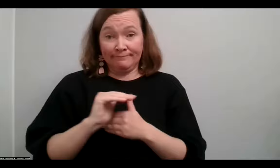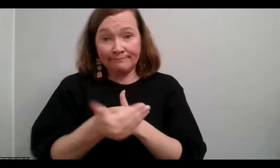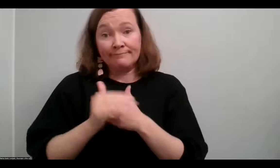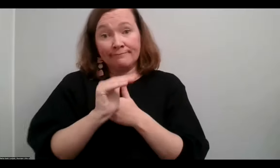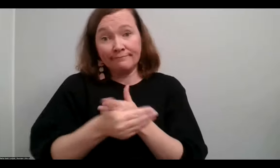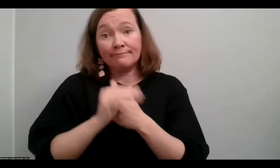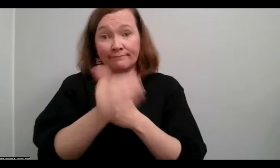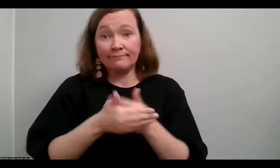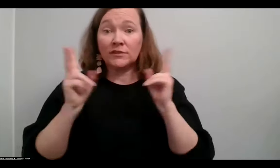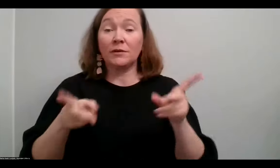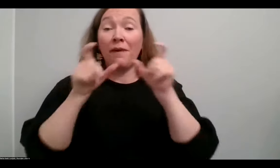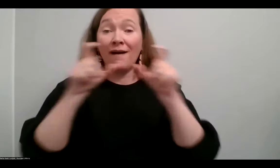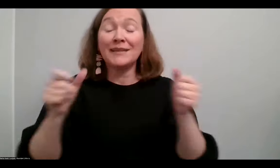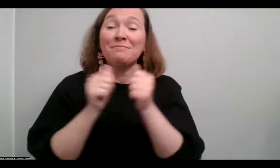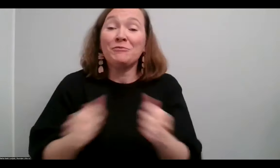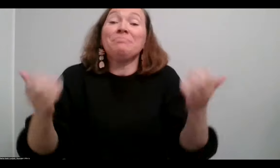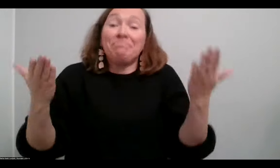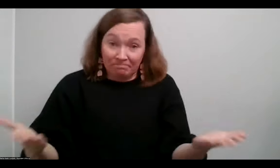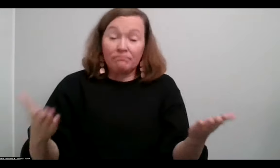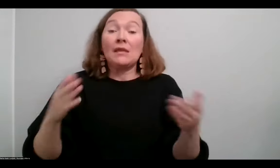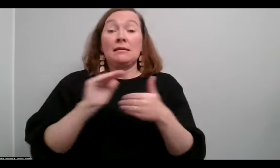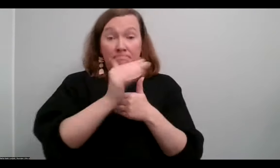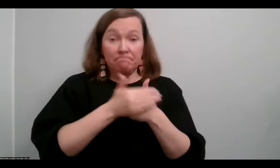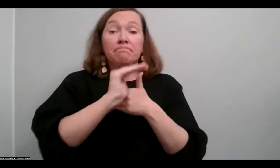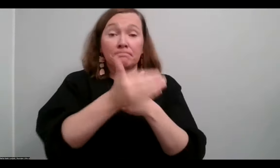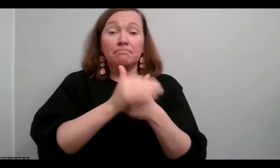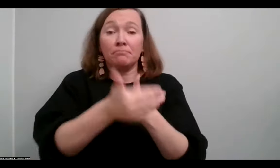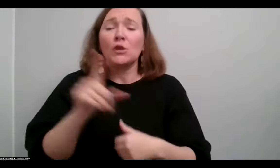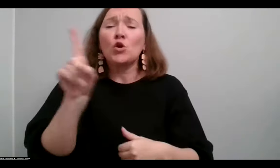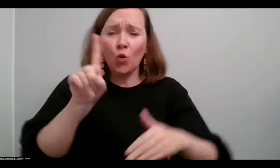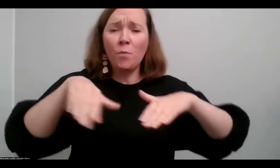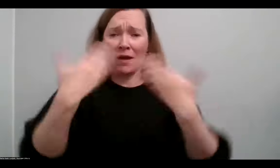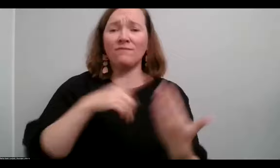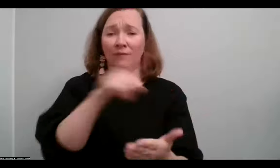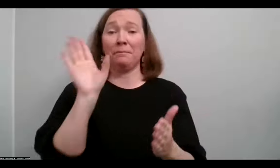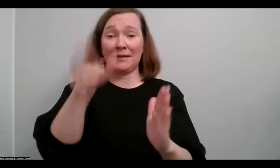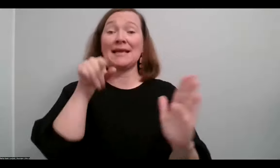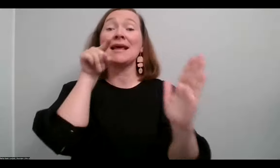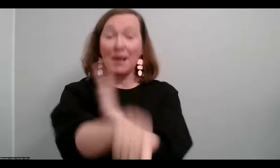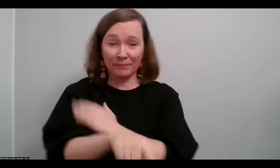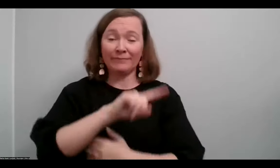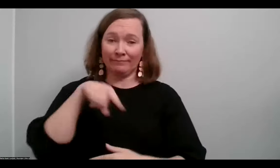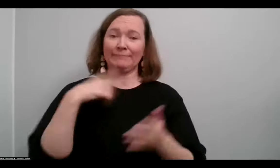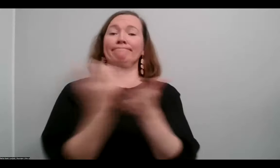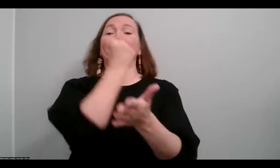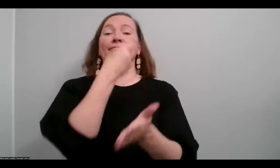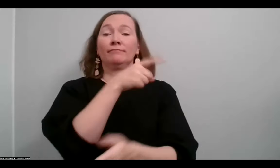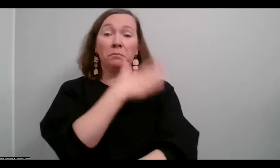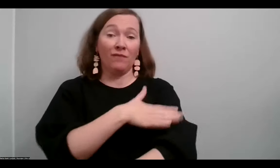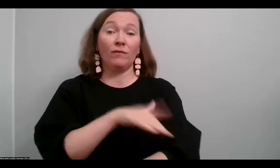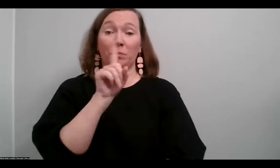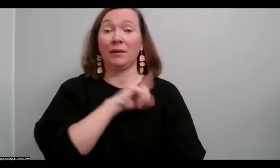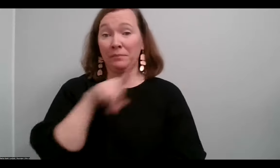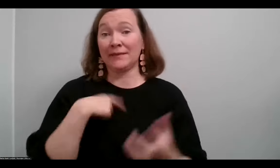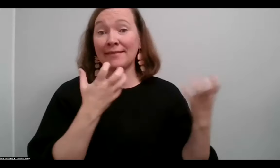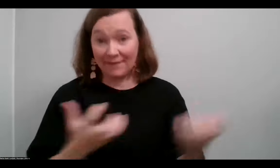eli osallistukaa tällaisiin mukaan, vaikka näitä samoja aiheita täytyy toistaa, mutta jonain päivänä uskon, että